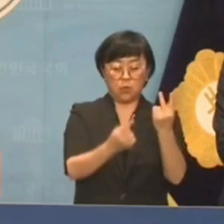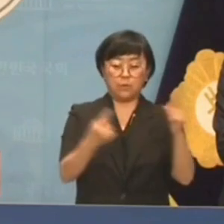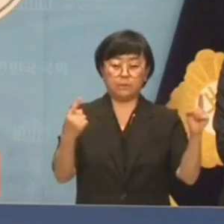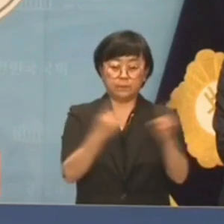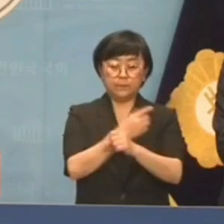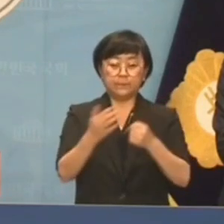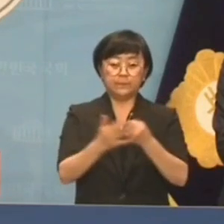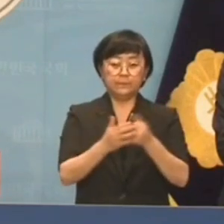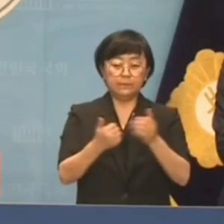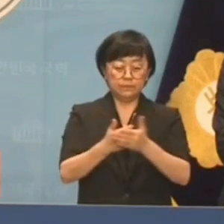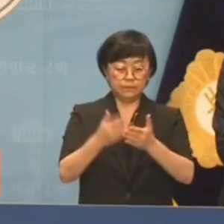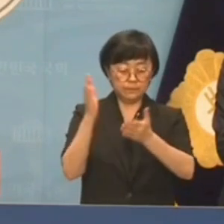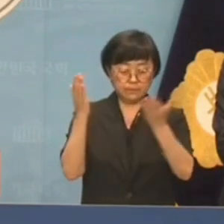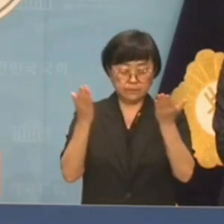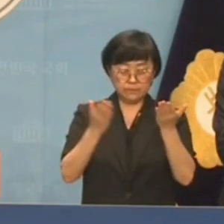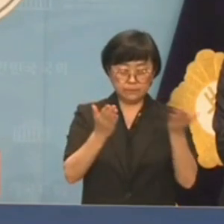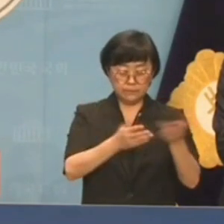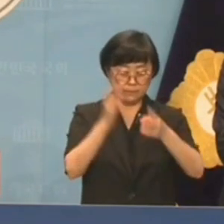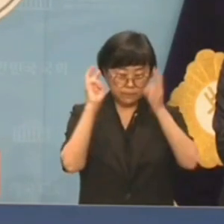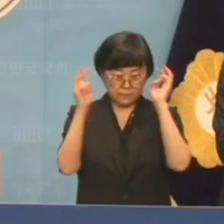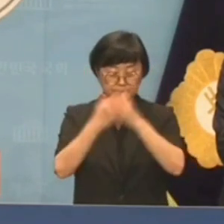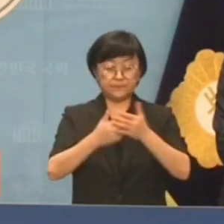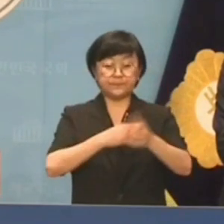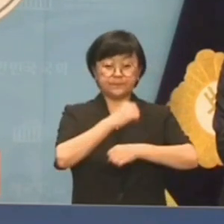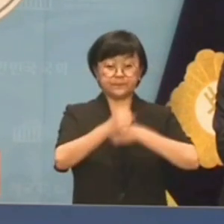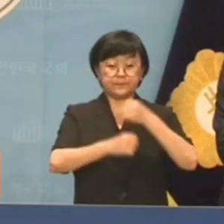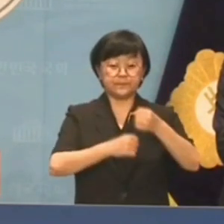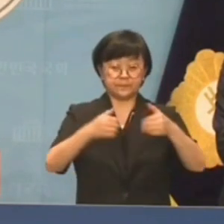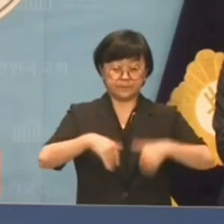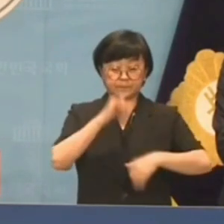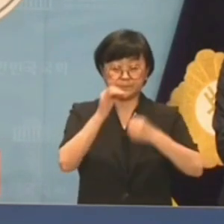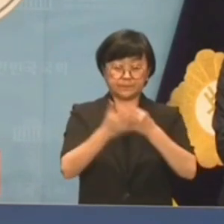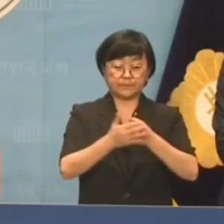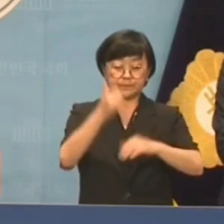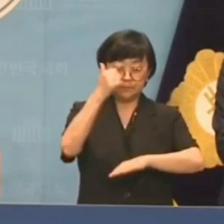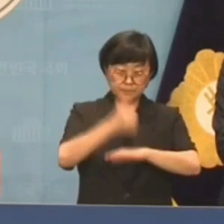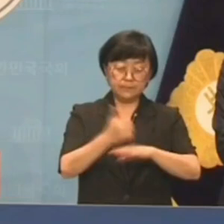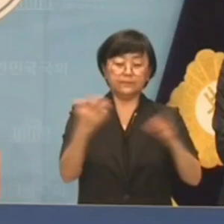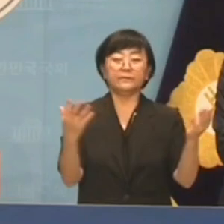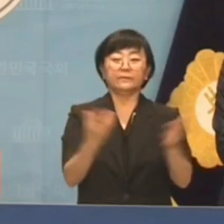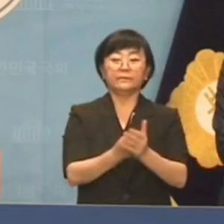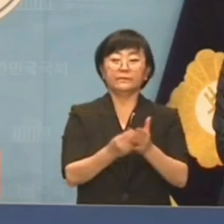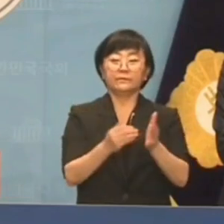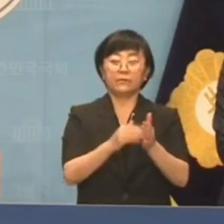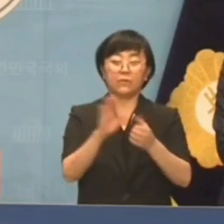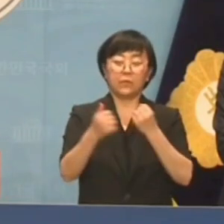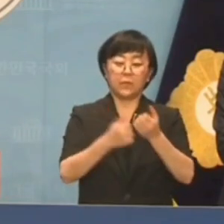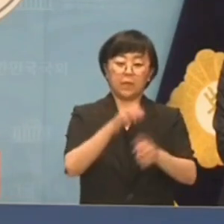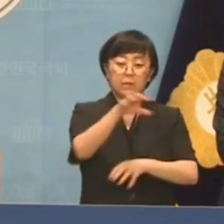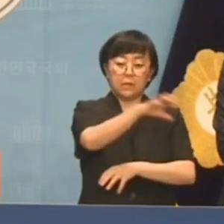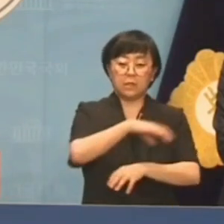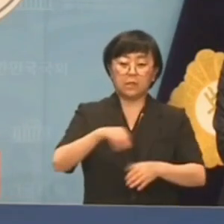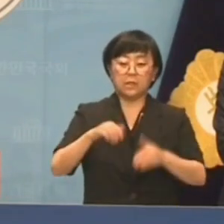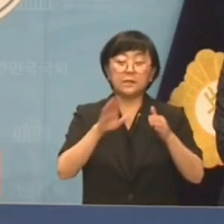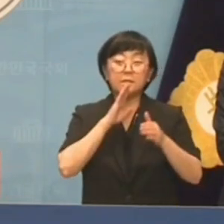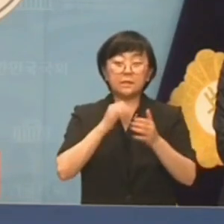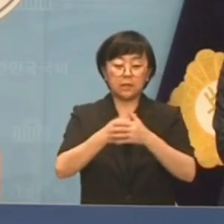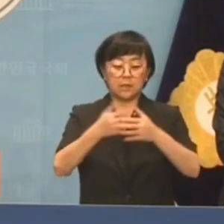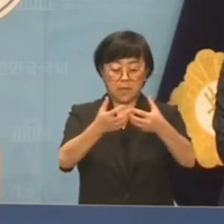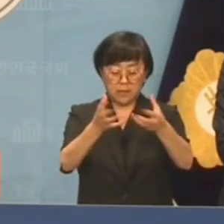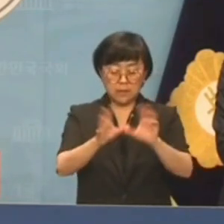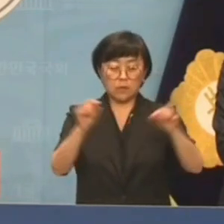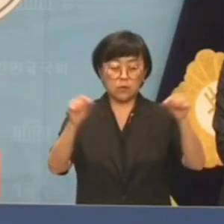노사 자율교섭을 보장해야 한다. 이러한 입법을 최종 완성함과 함께 현장에서 실질적인